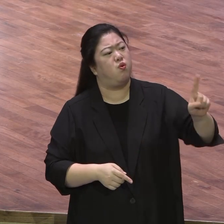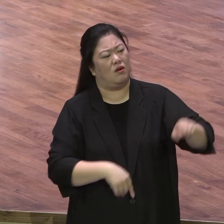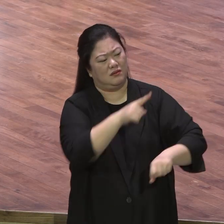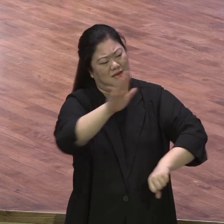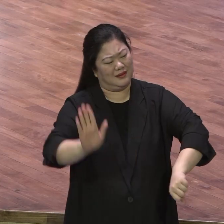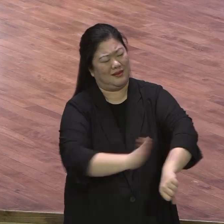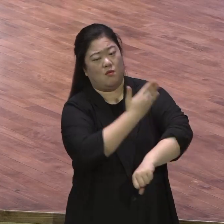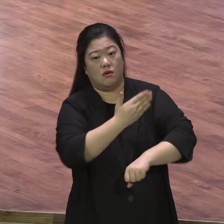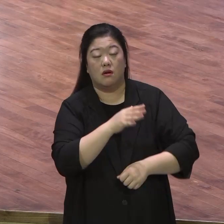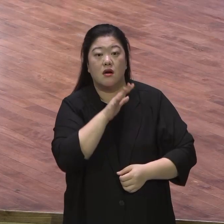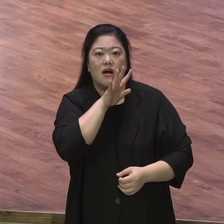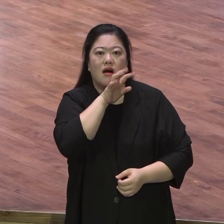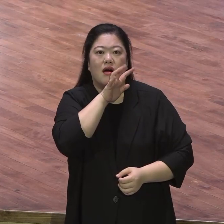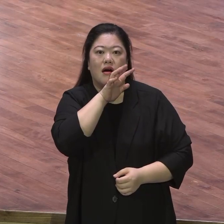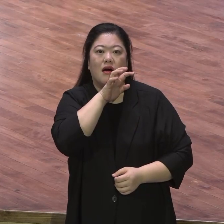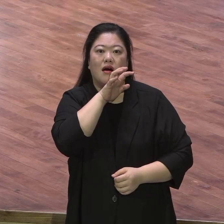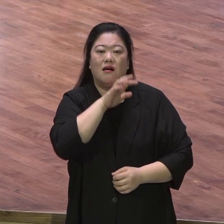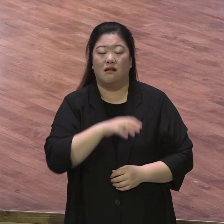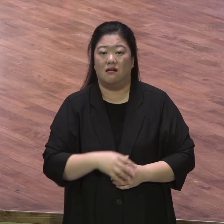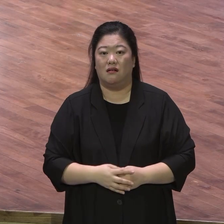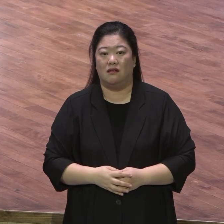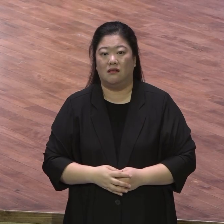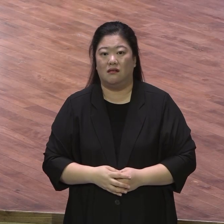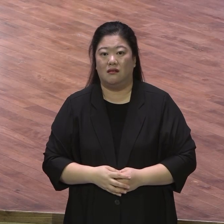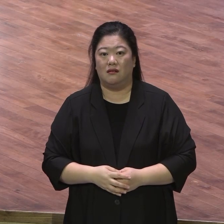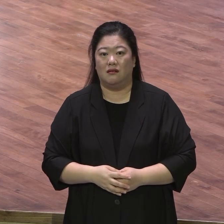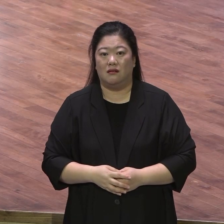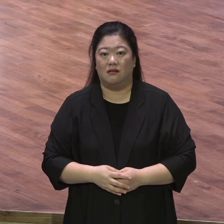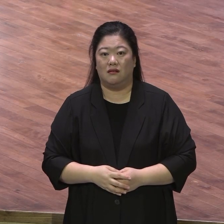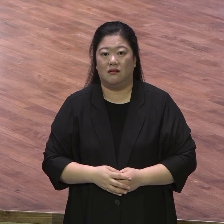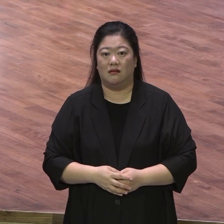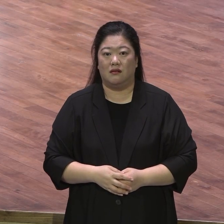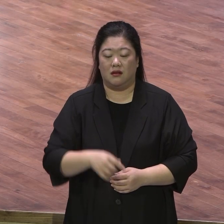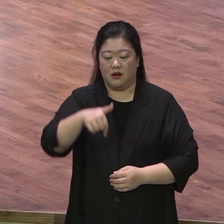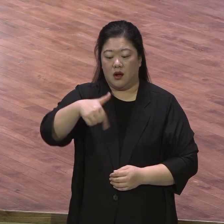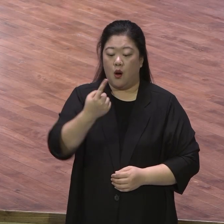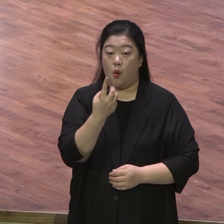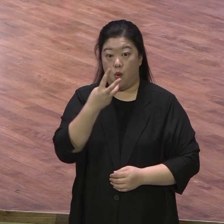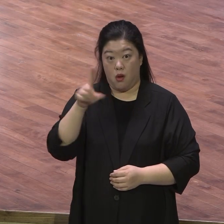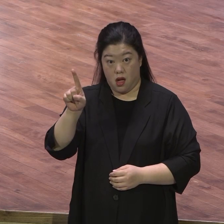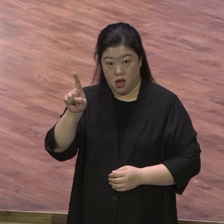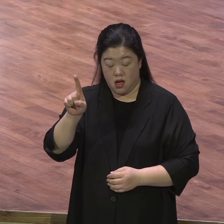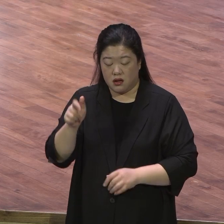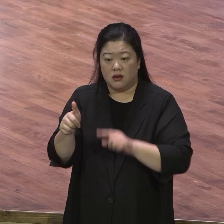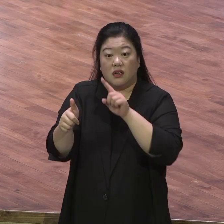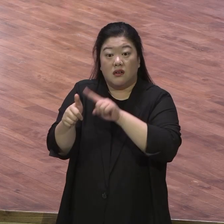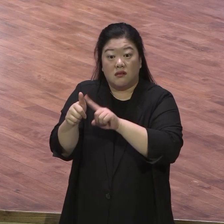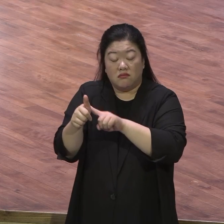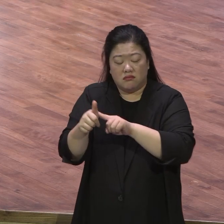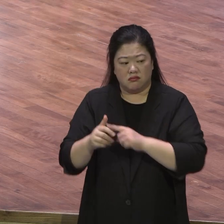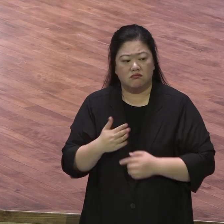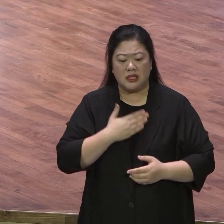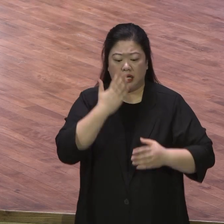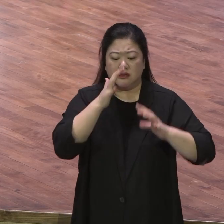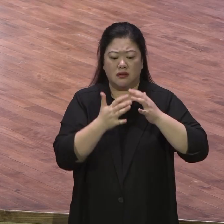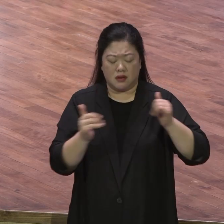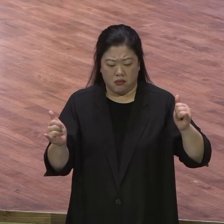고라는요 당시 이스라엘의 장자지파였음에도 불구하고 늘